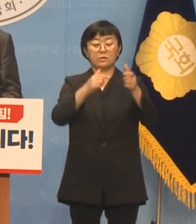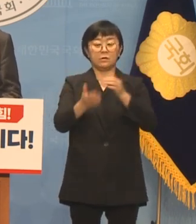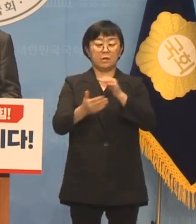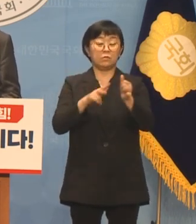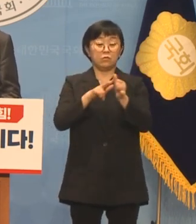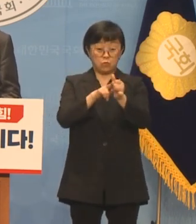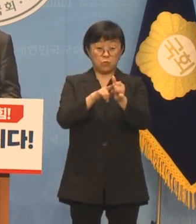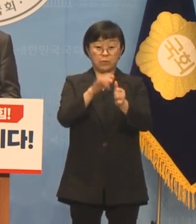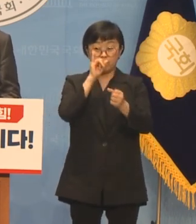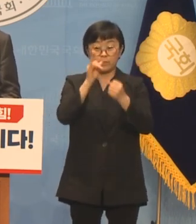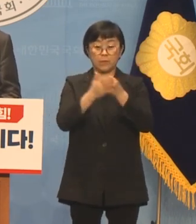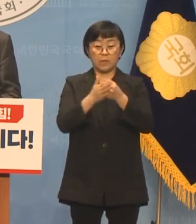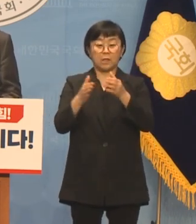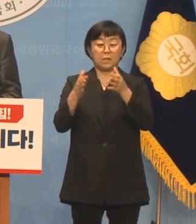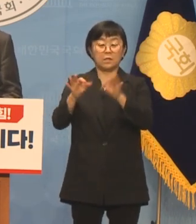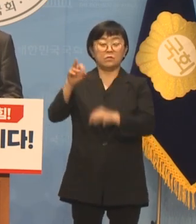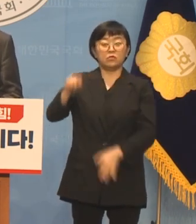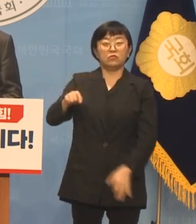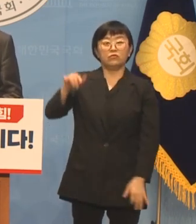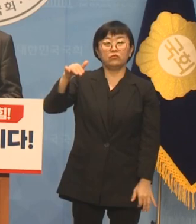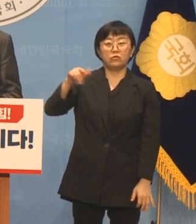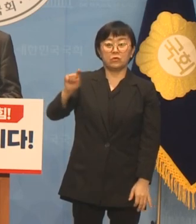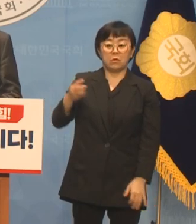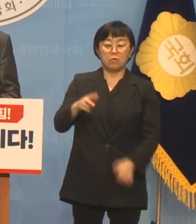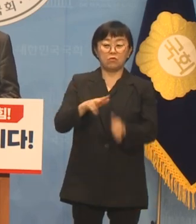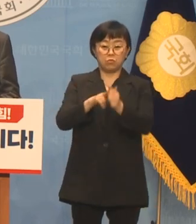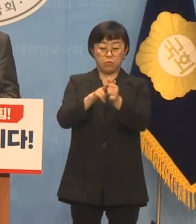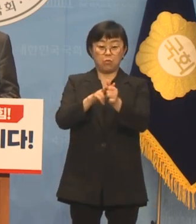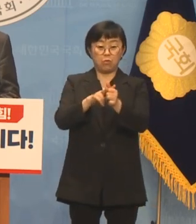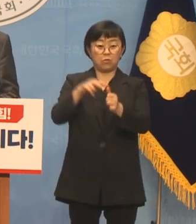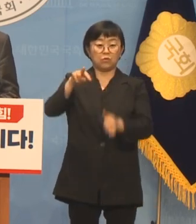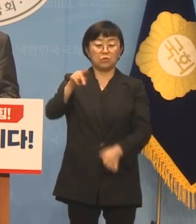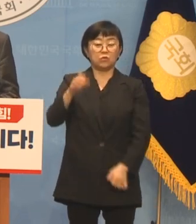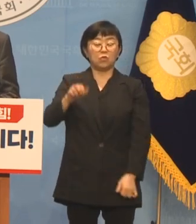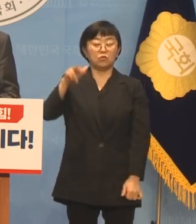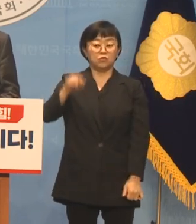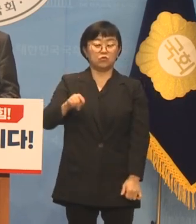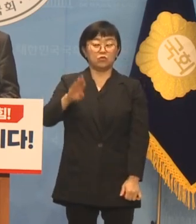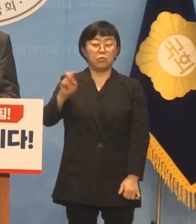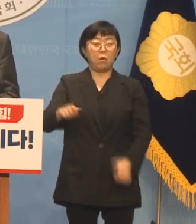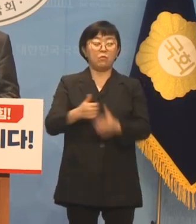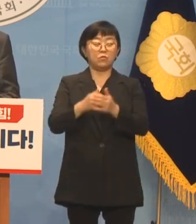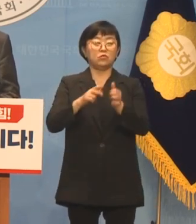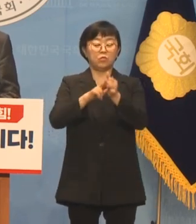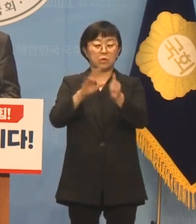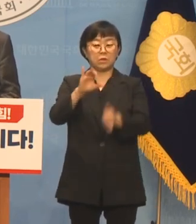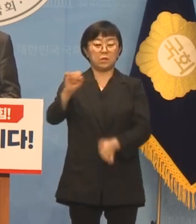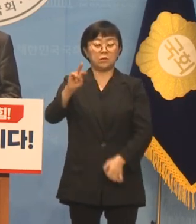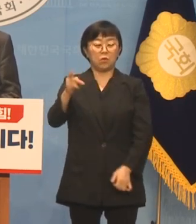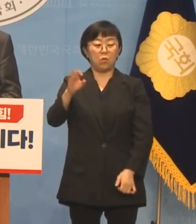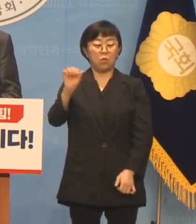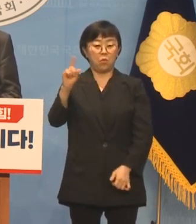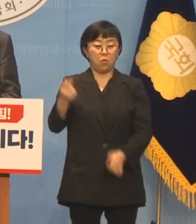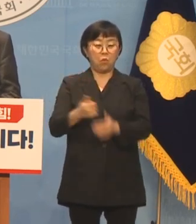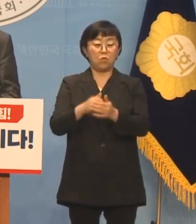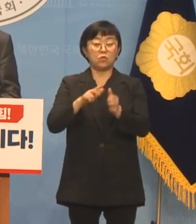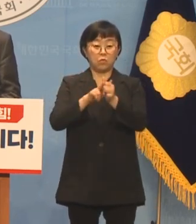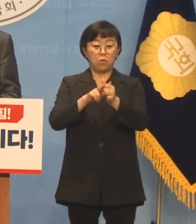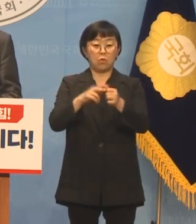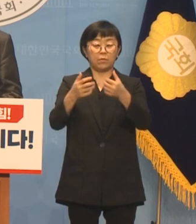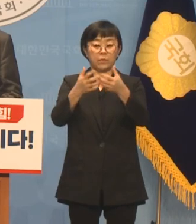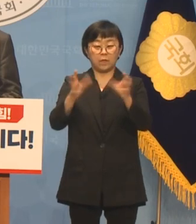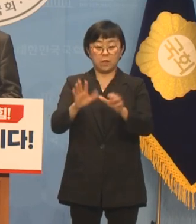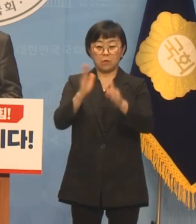후보로 뛰어온 김수철 후보, 송주범 후보, 이동호 후보와 또